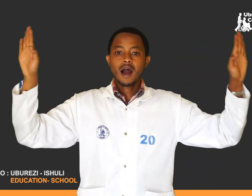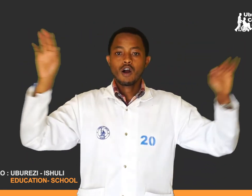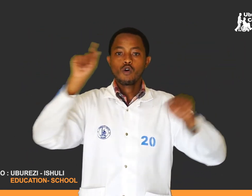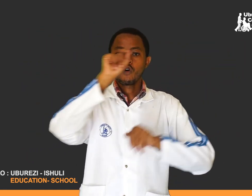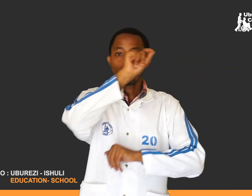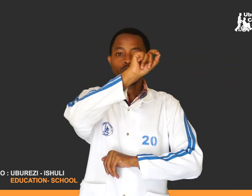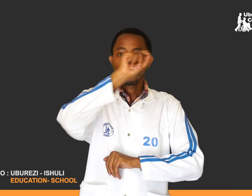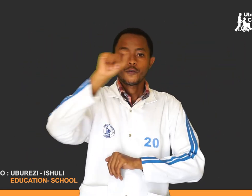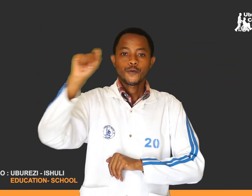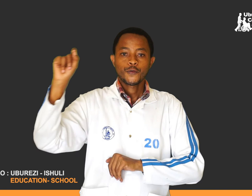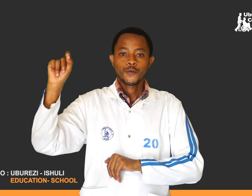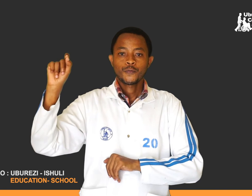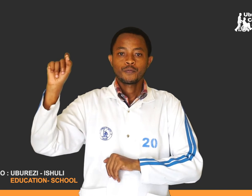Ikibaho,